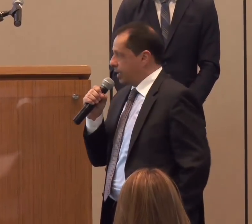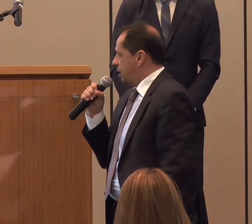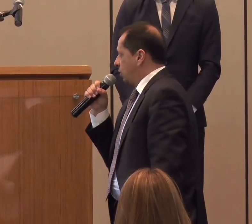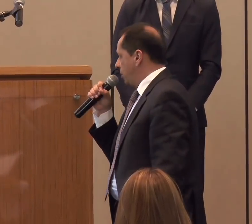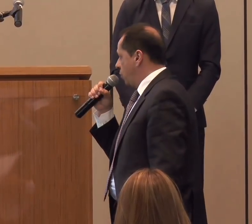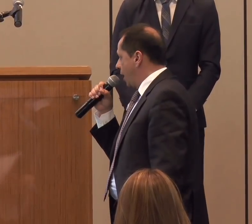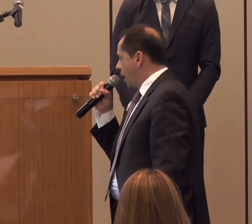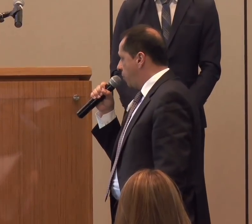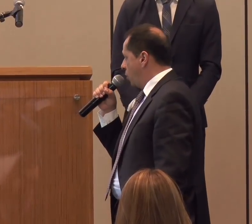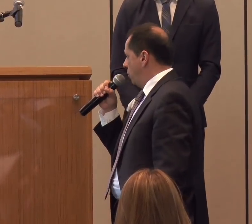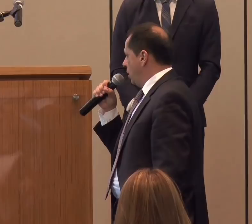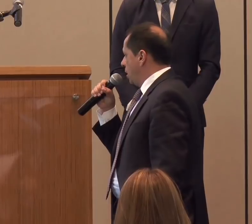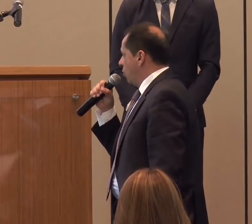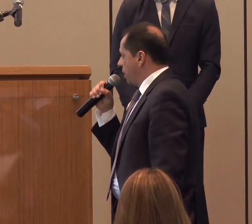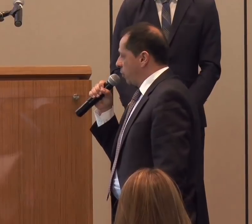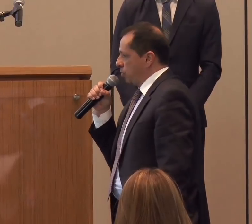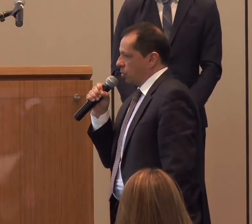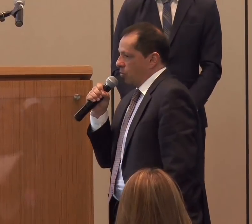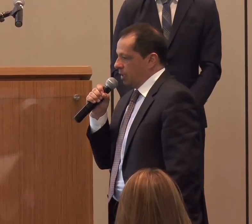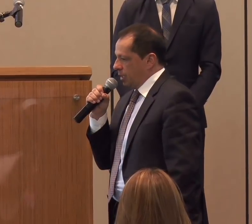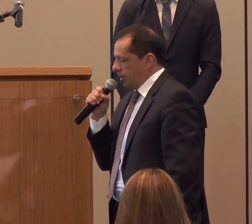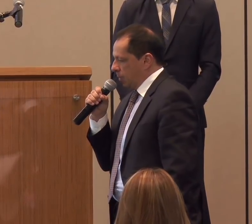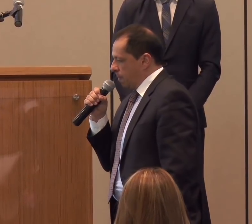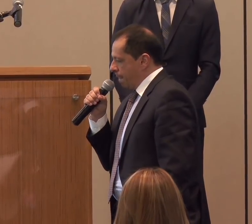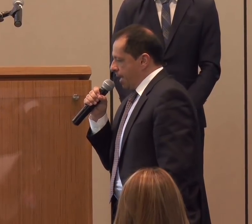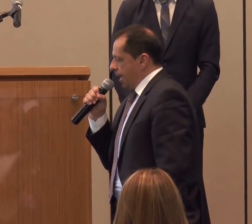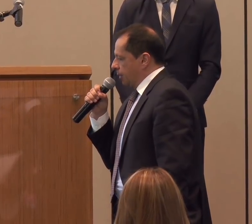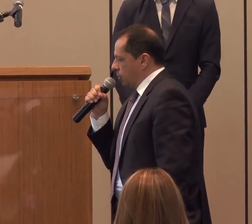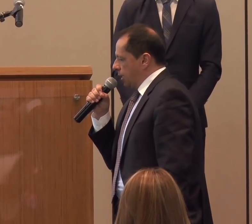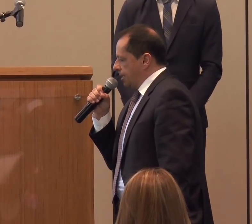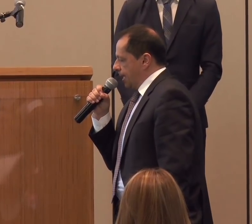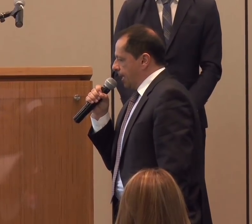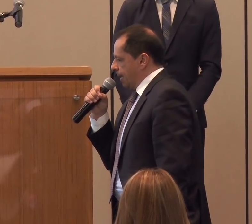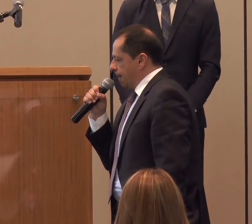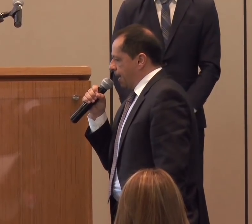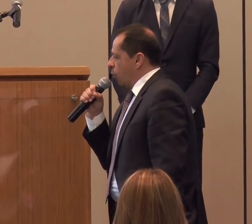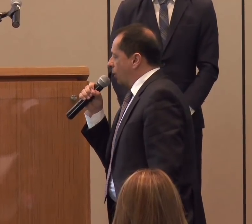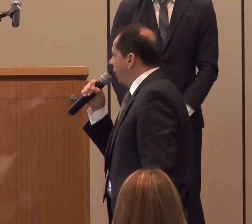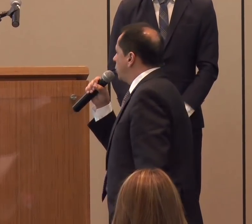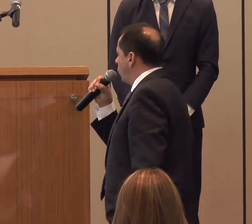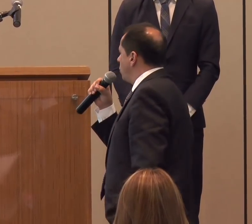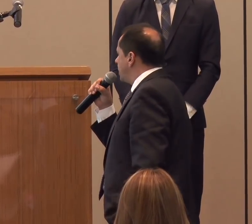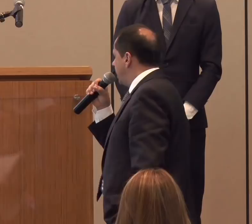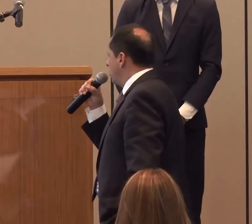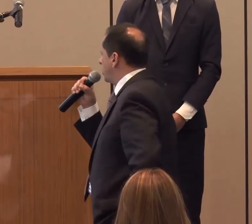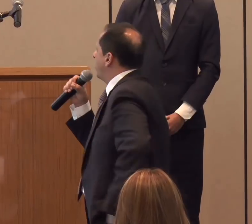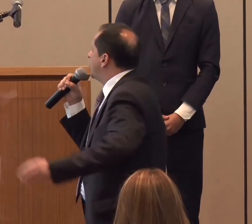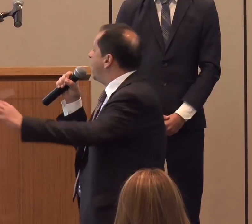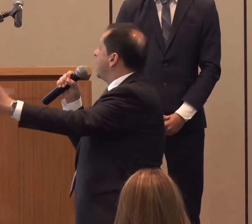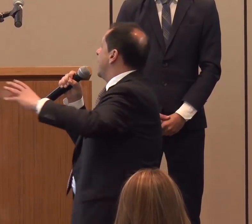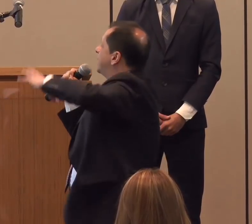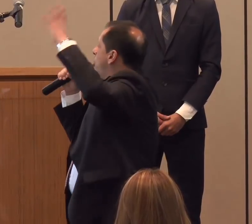tengo a paula que ha sido también un gran apoyo como miembro de nuestro comité directivo entonces en cuanto a estos